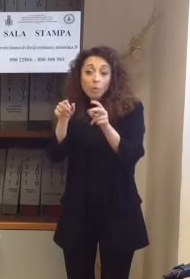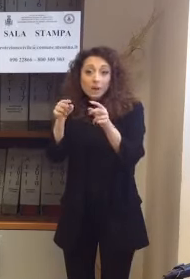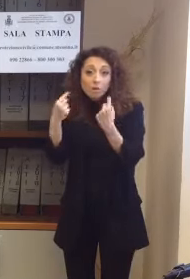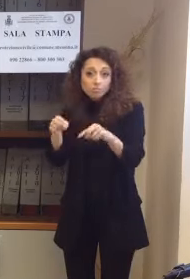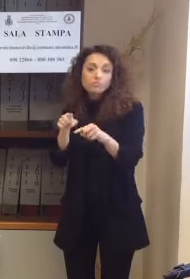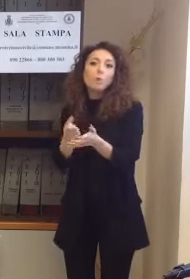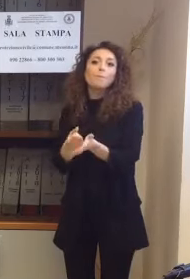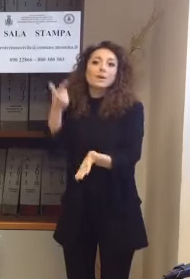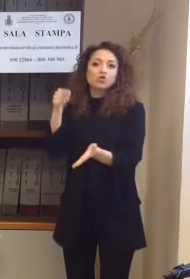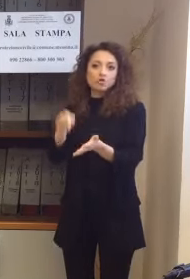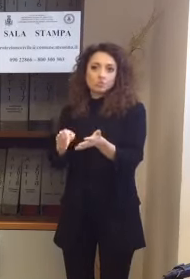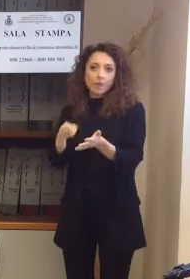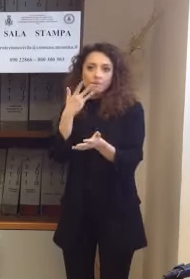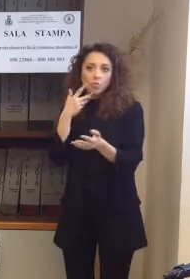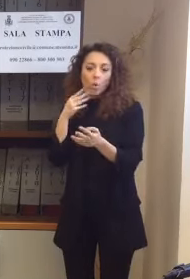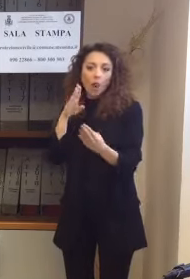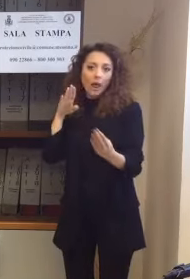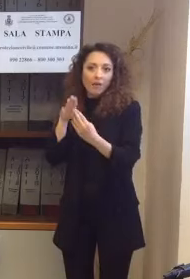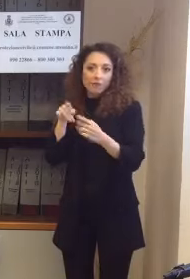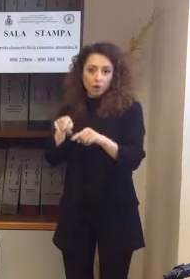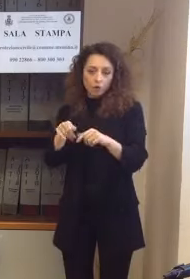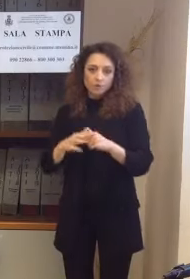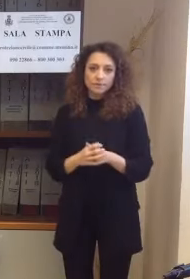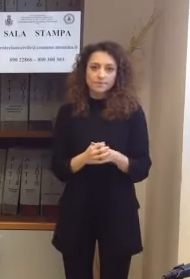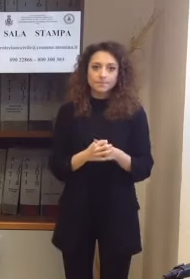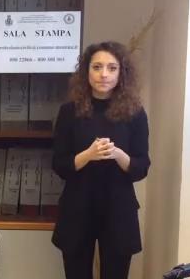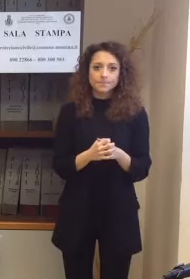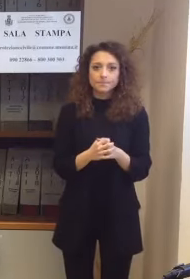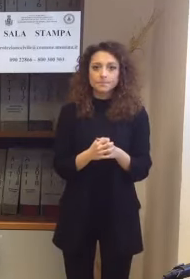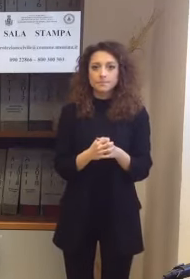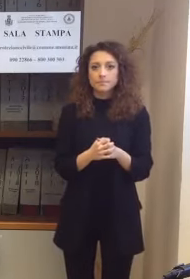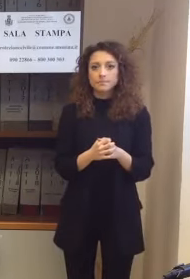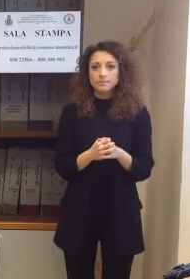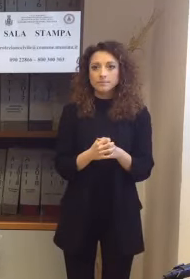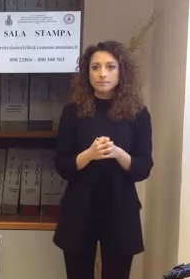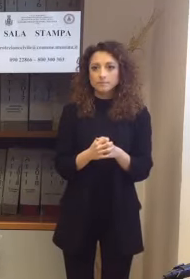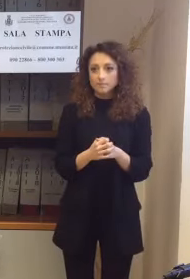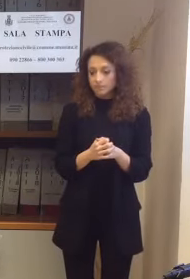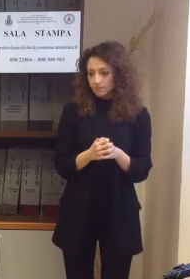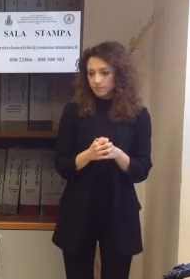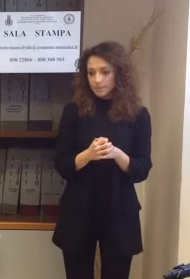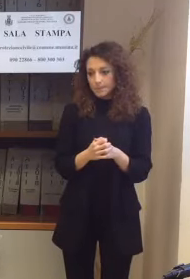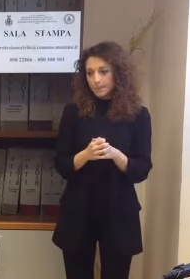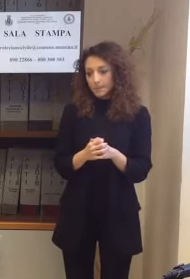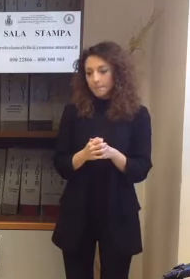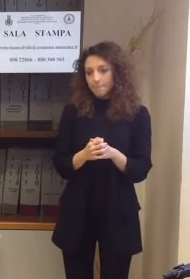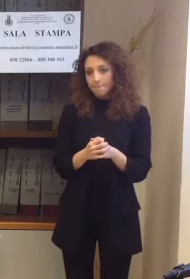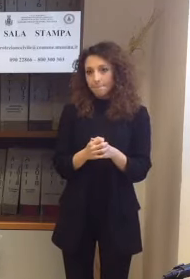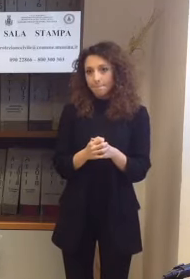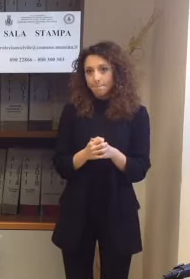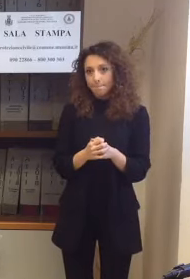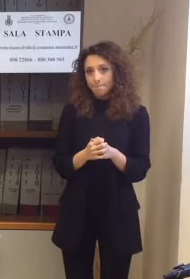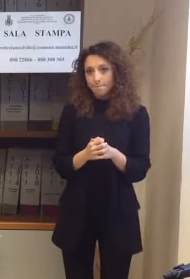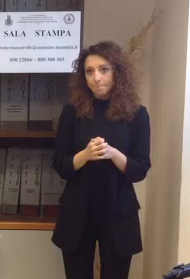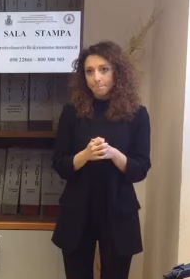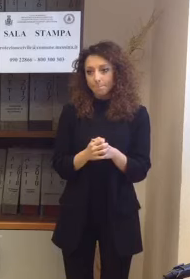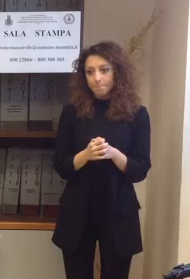vogliamo affrontare. Per inciso, prima di entrare nel vivo di questi argomenti